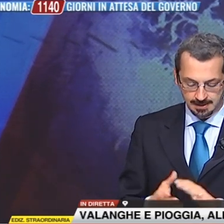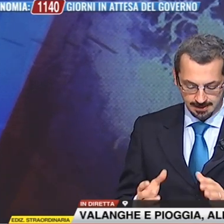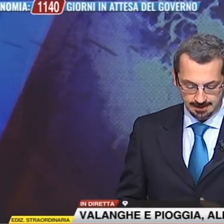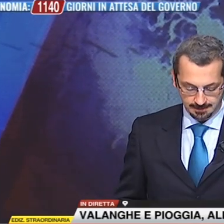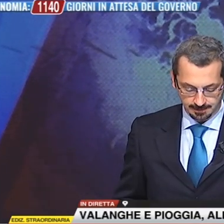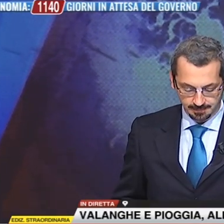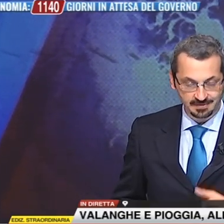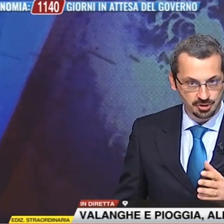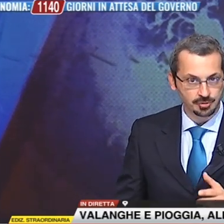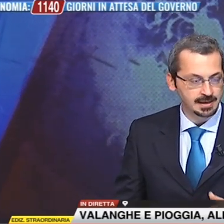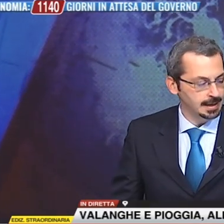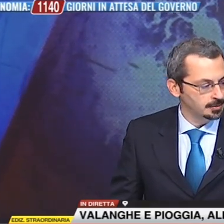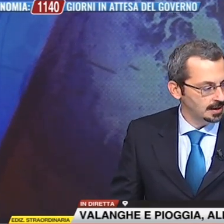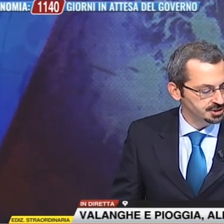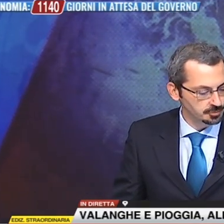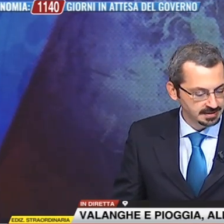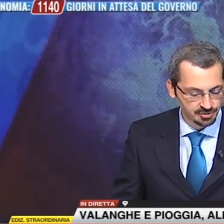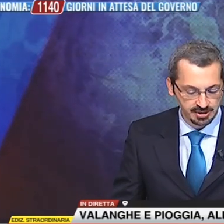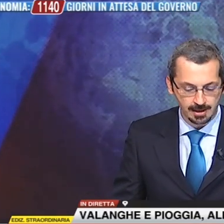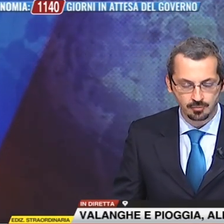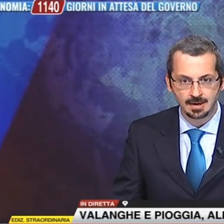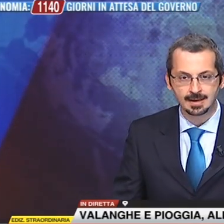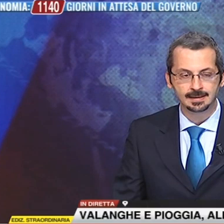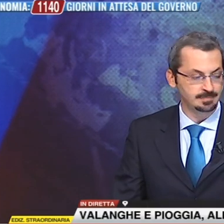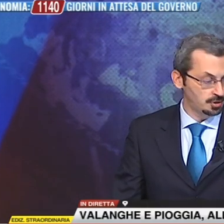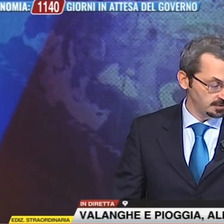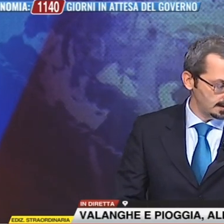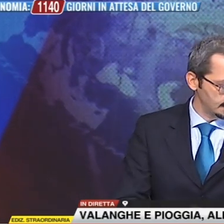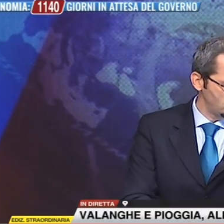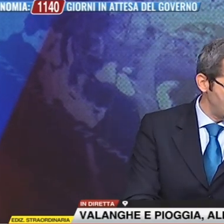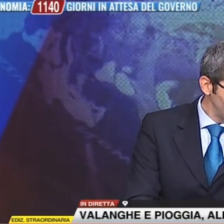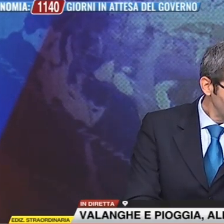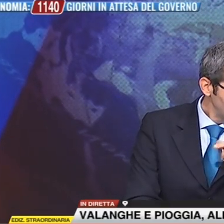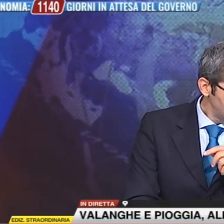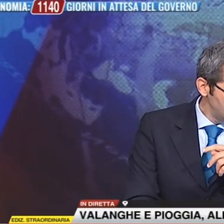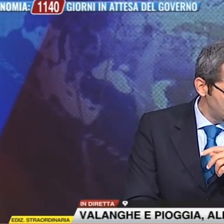sono previsioni che non lasciano presagire nulla di buono. Vi do anche